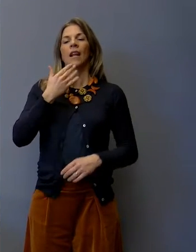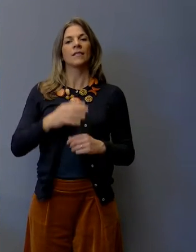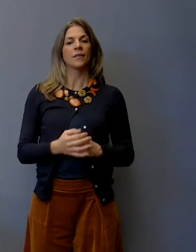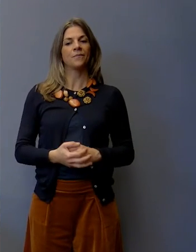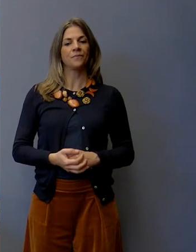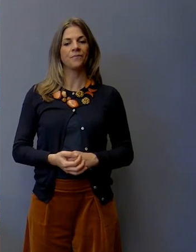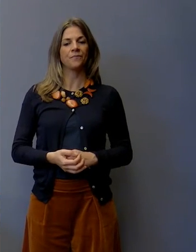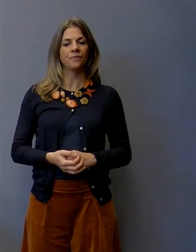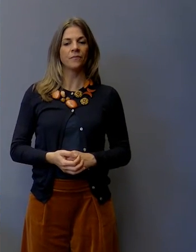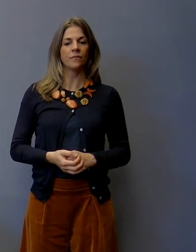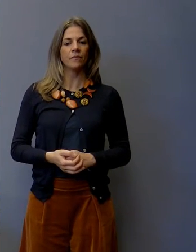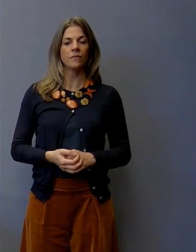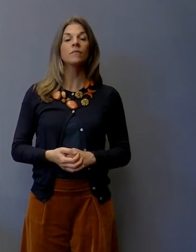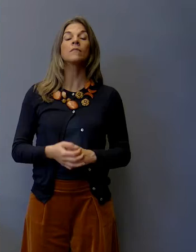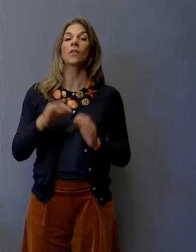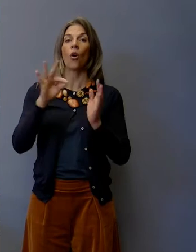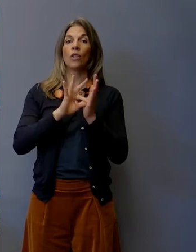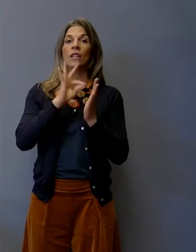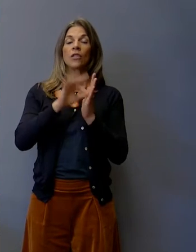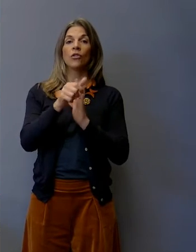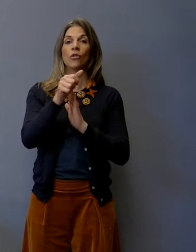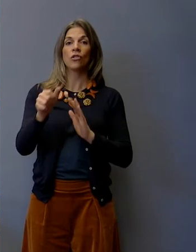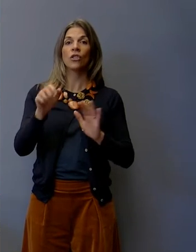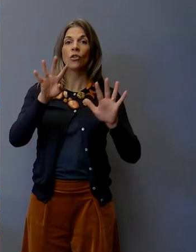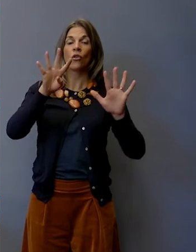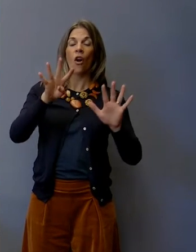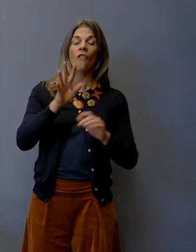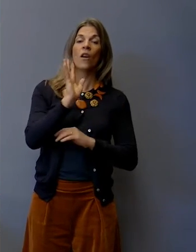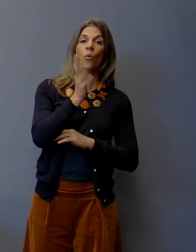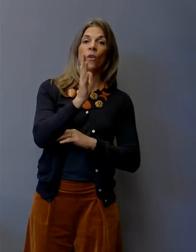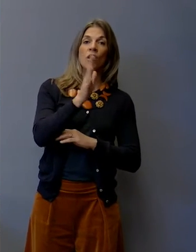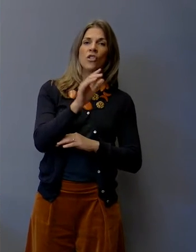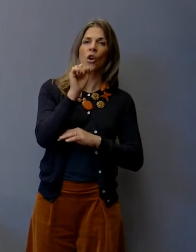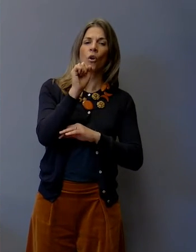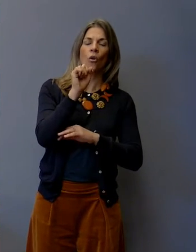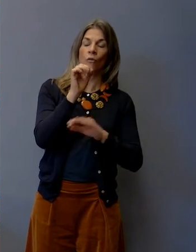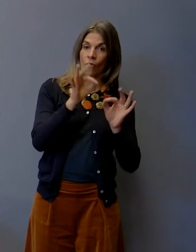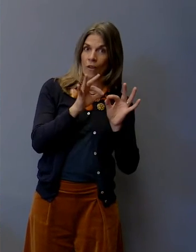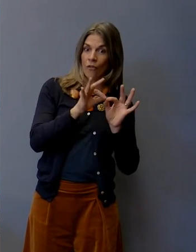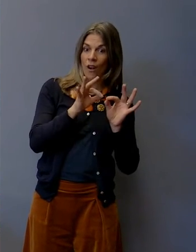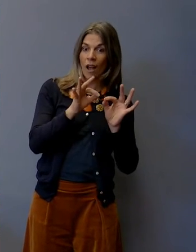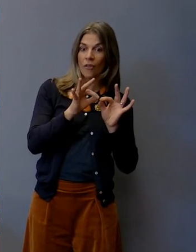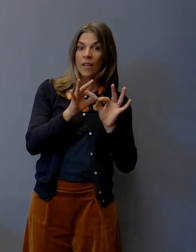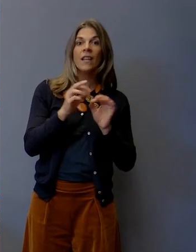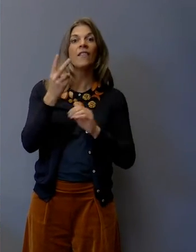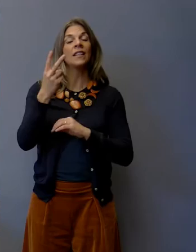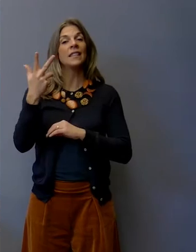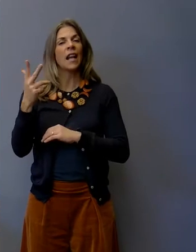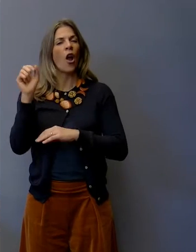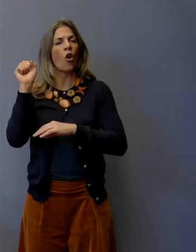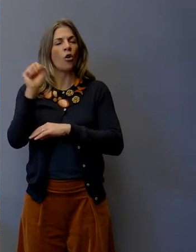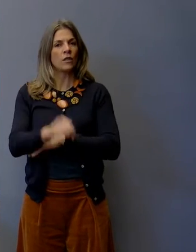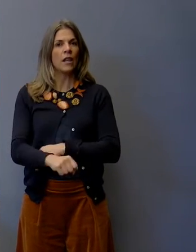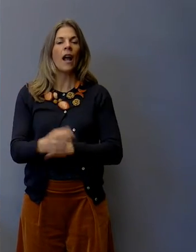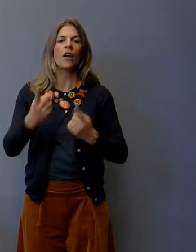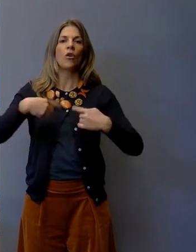allora vi sull'ordine del giorno 109 15 contrari il 15 favorevoli scusate 23 contrari il consiglio comunale